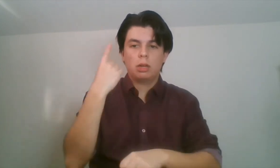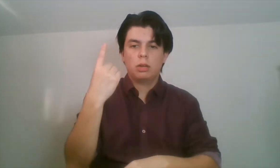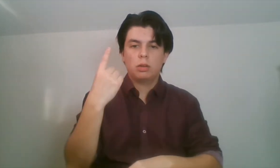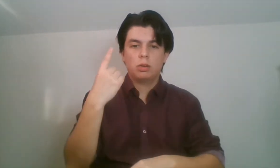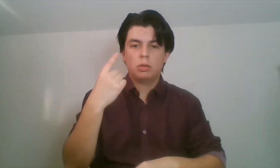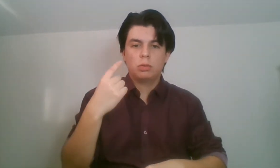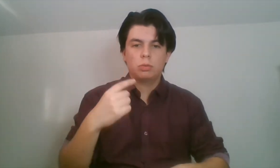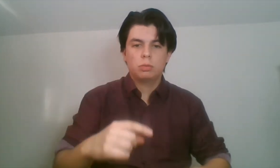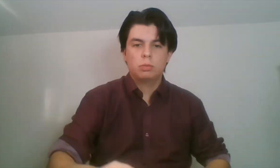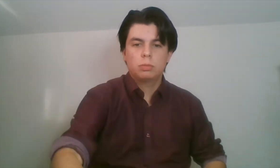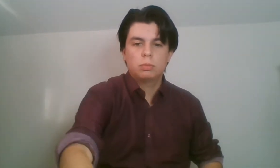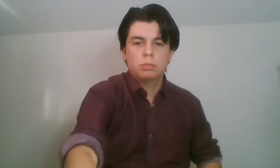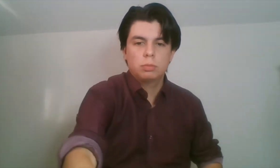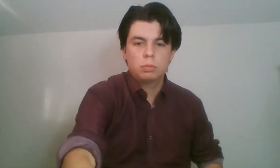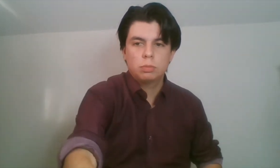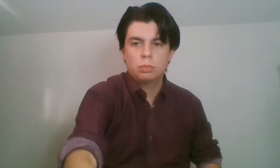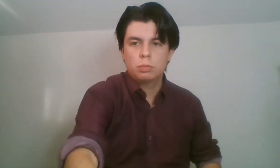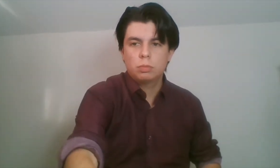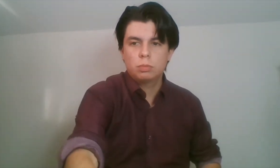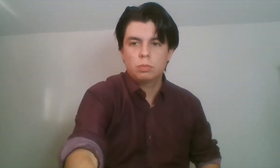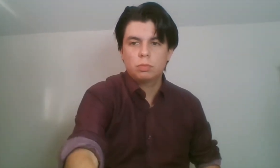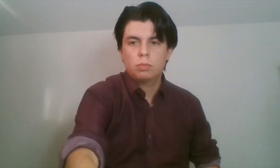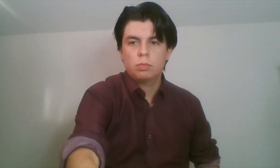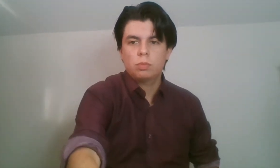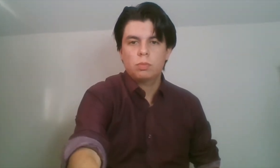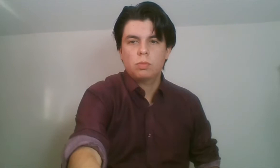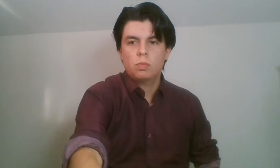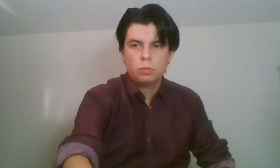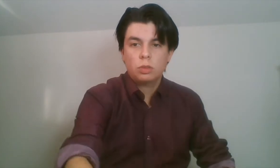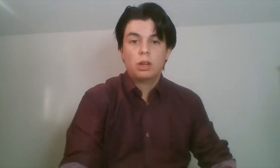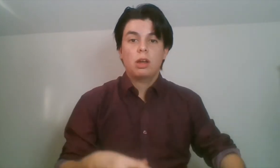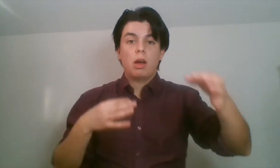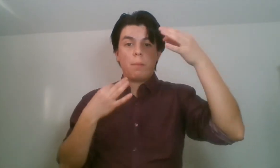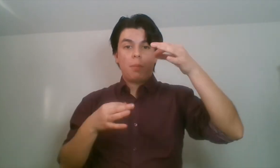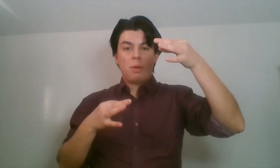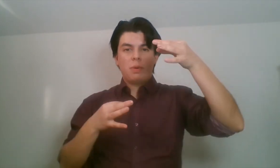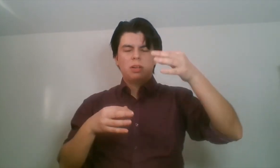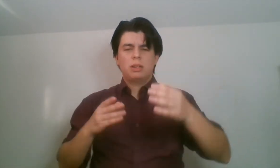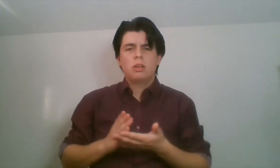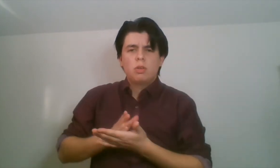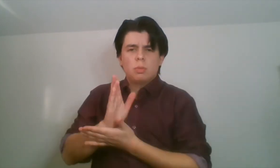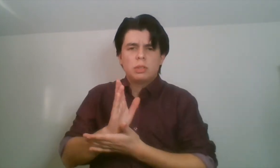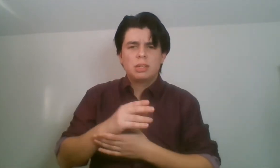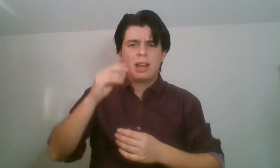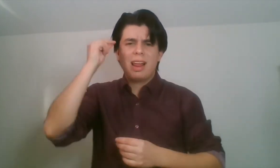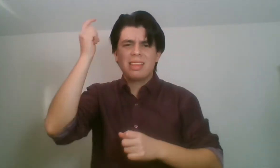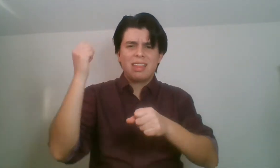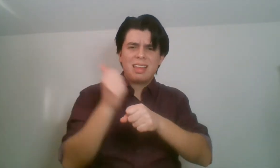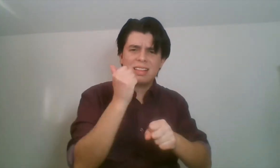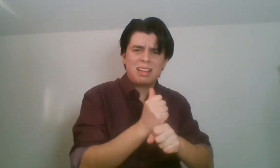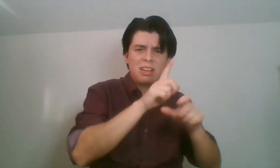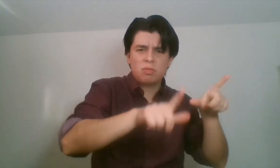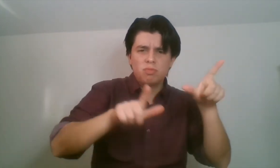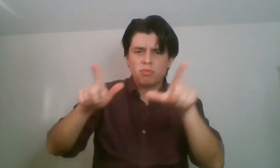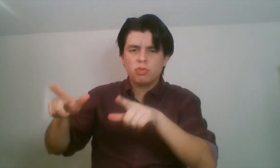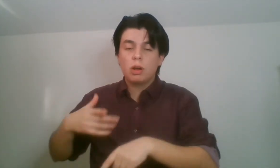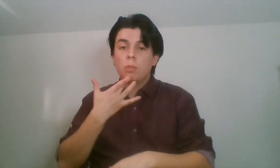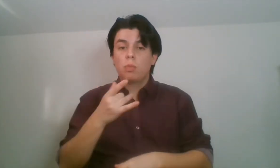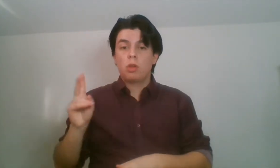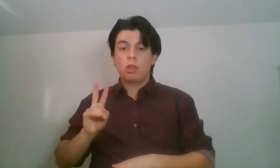Surge la idea de los talleres entre las inquietudes nacidas en la búsqueda de actividades gratificantes relacionadas con la actividad